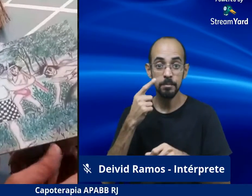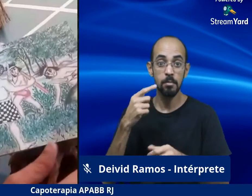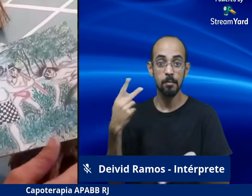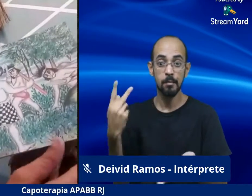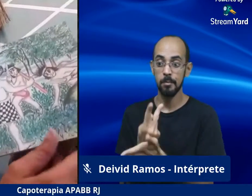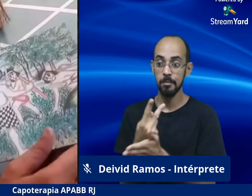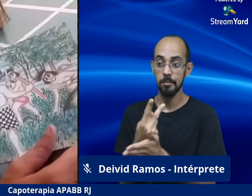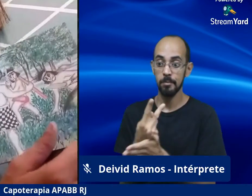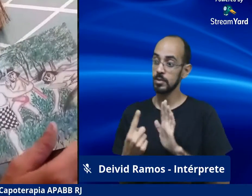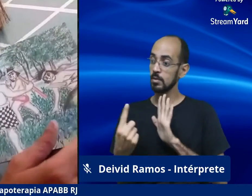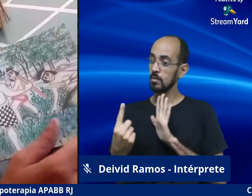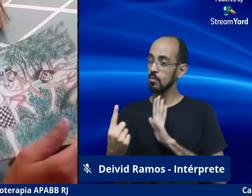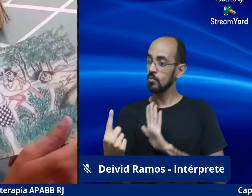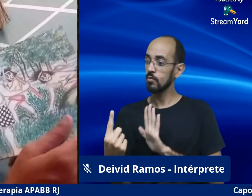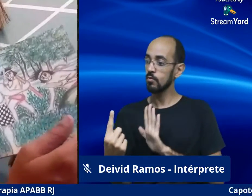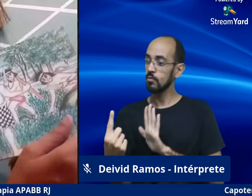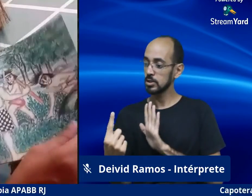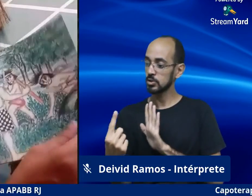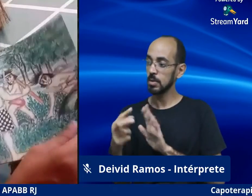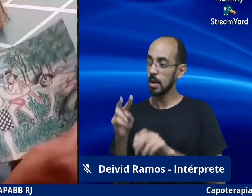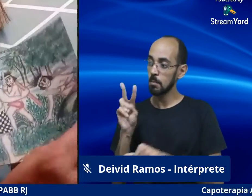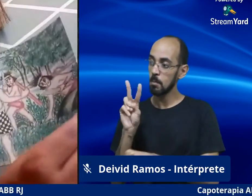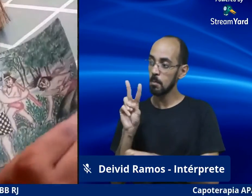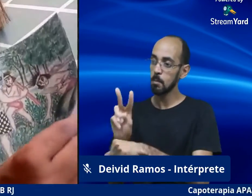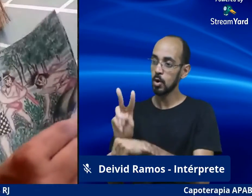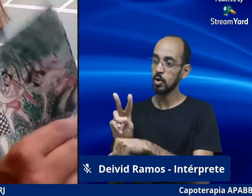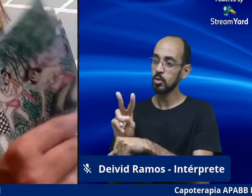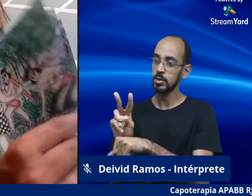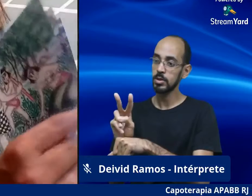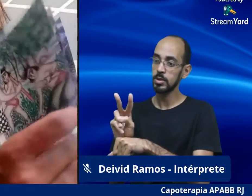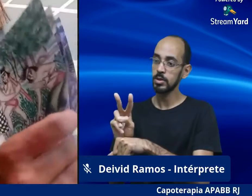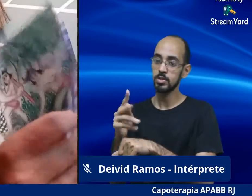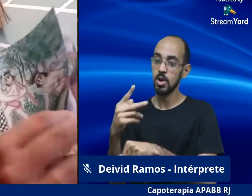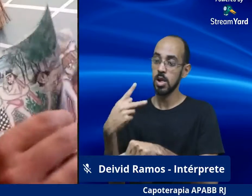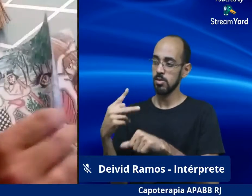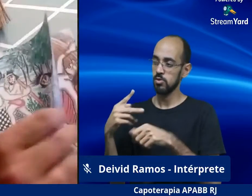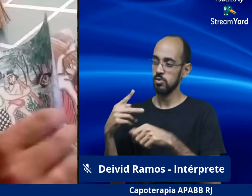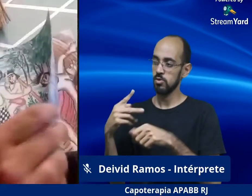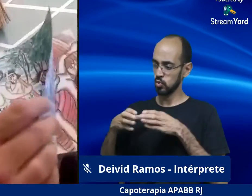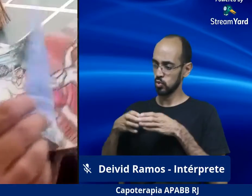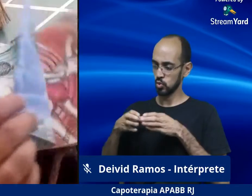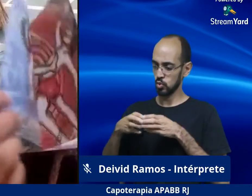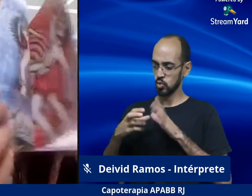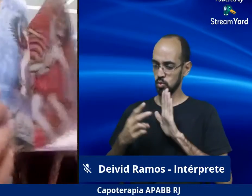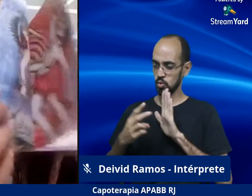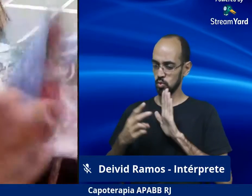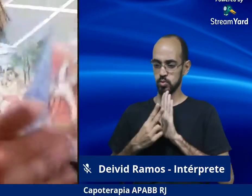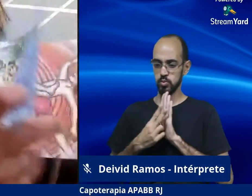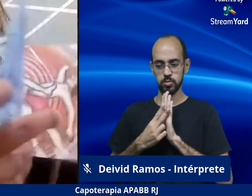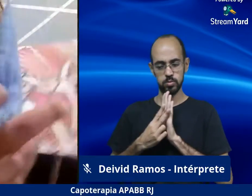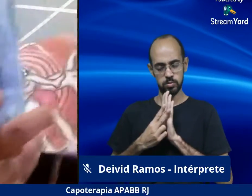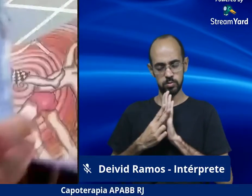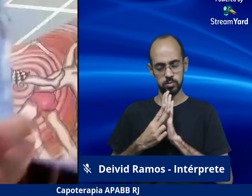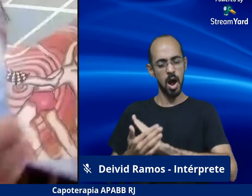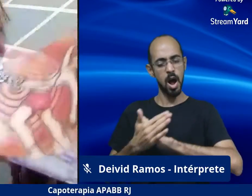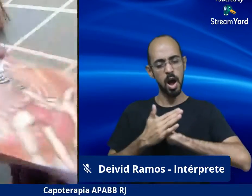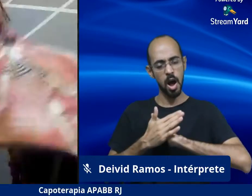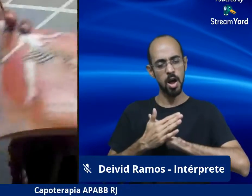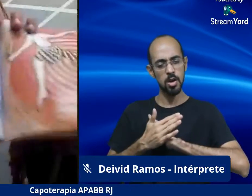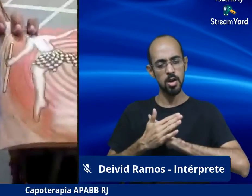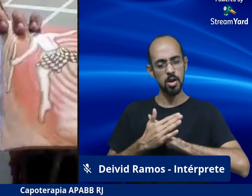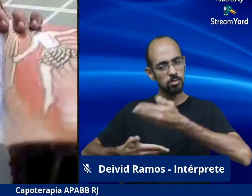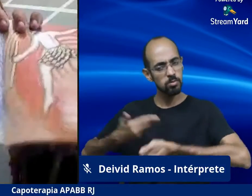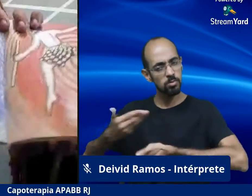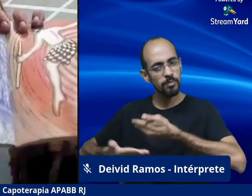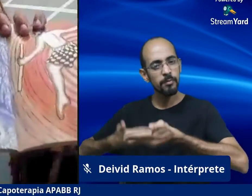para retribuir, né, tudo o que essa tribo tinha feito por ele. E agora ele vai proteger as mulheres e